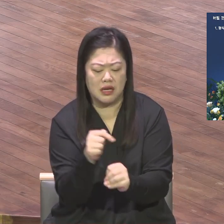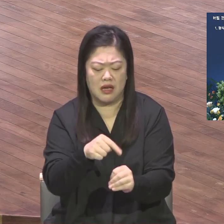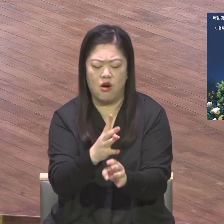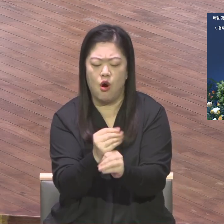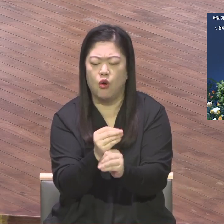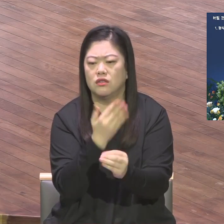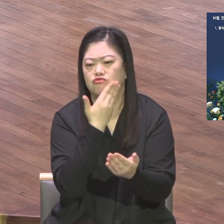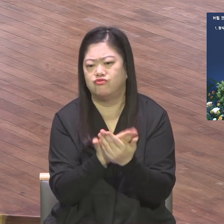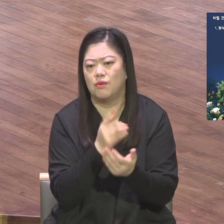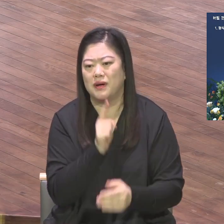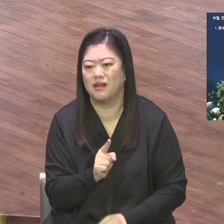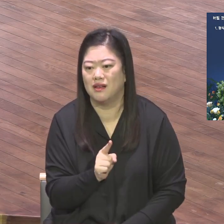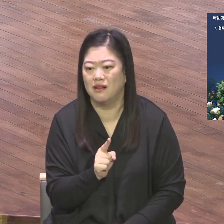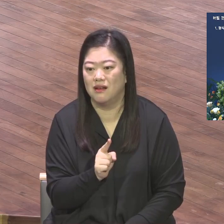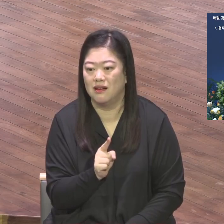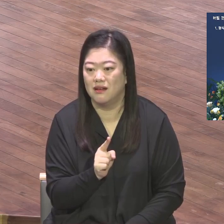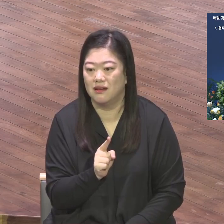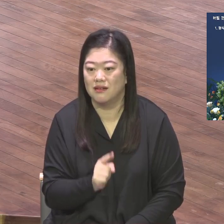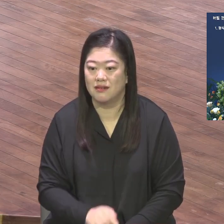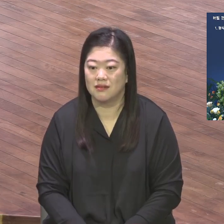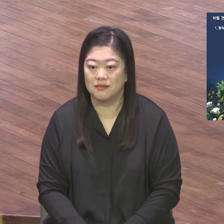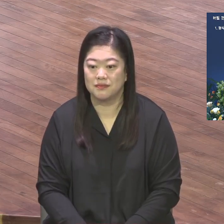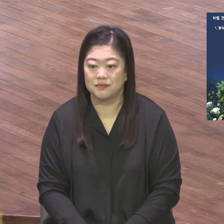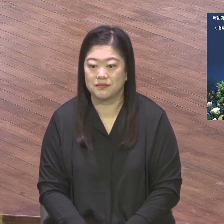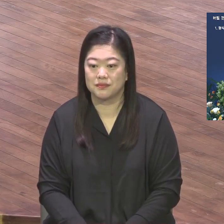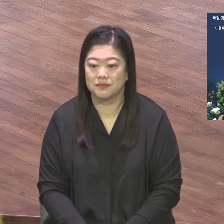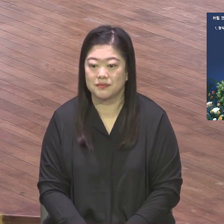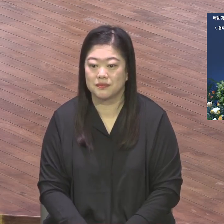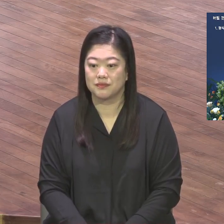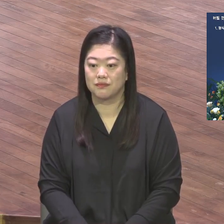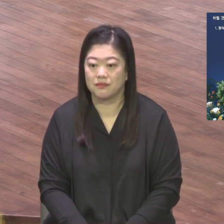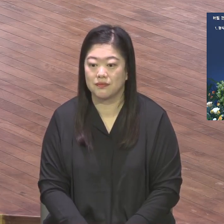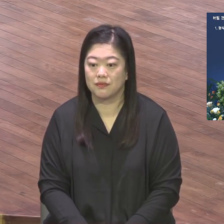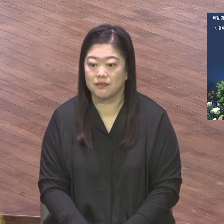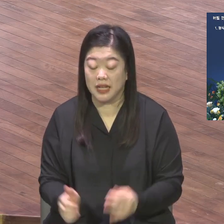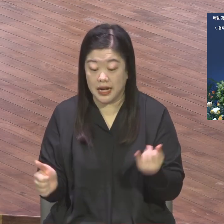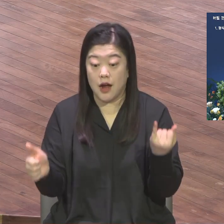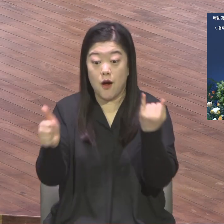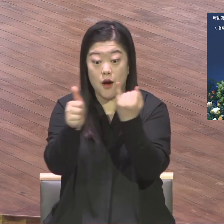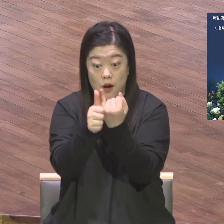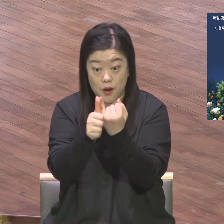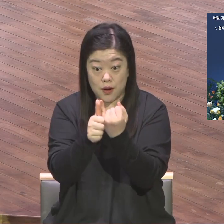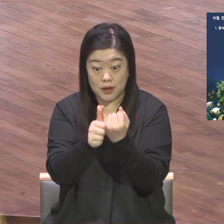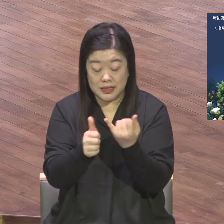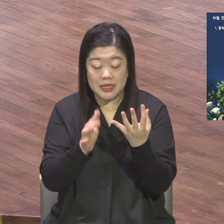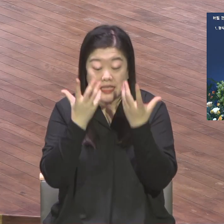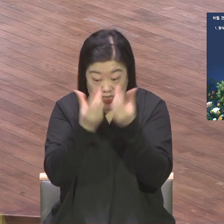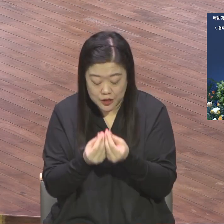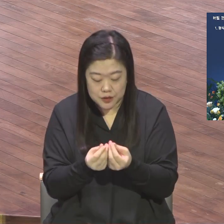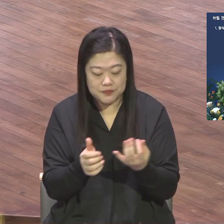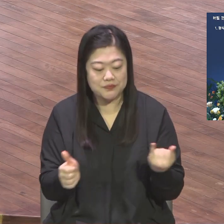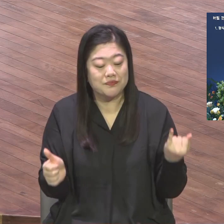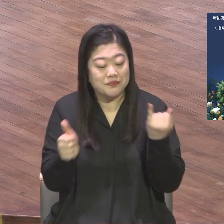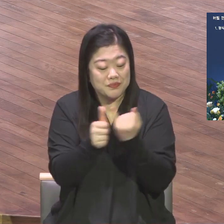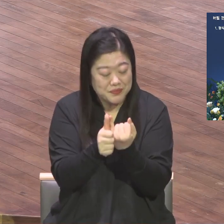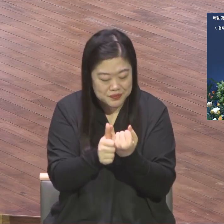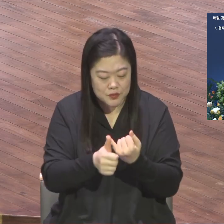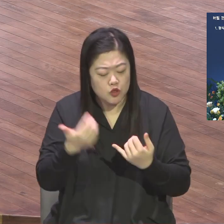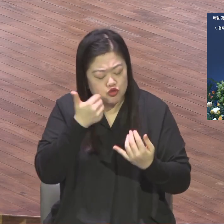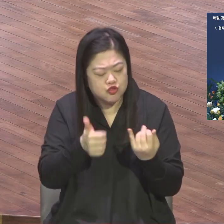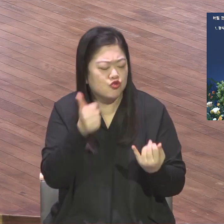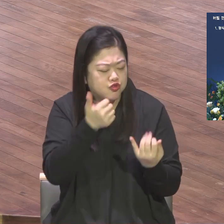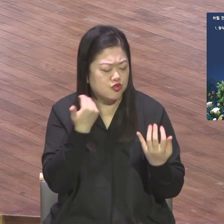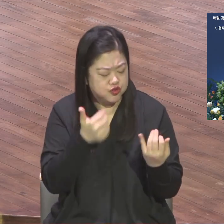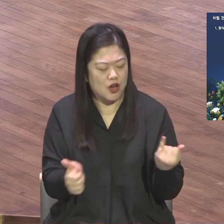있다라고 말씀하고 있습니다. 예수님은 혼인잔치 집에 손님들이 신랑과 함께 그렇게 모여서 잔치를 하고